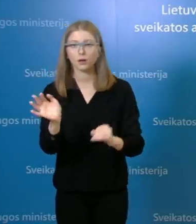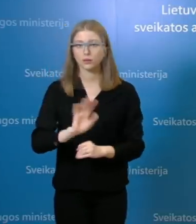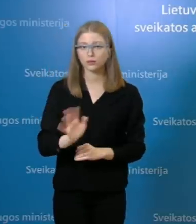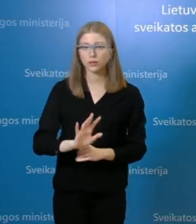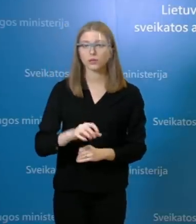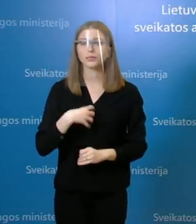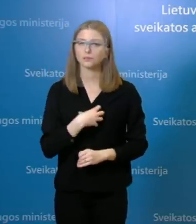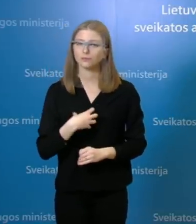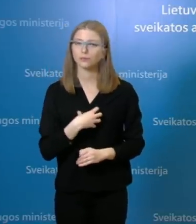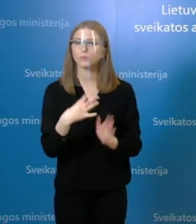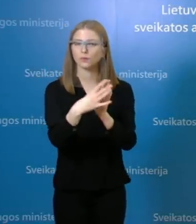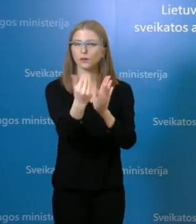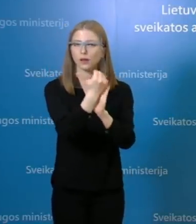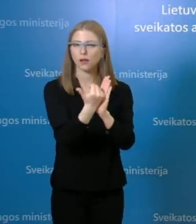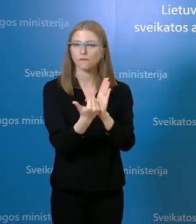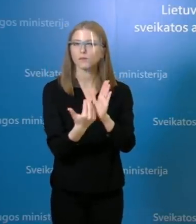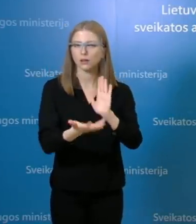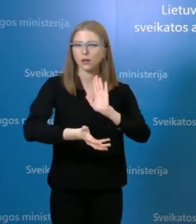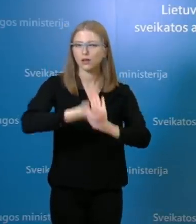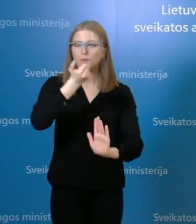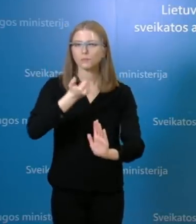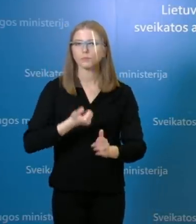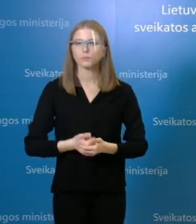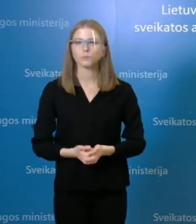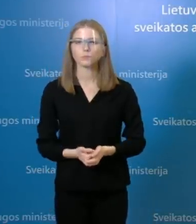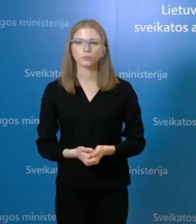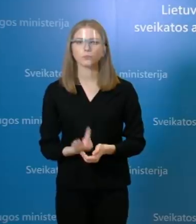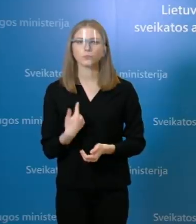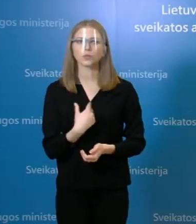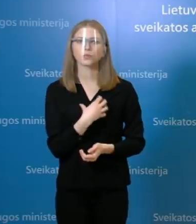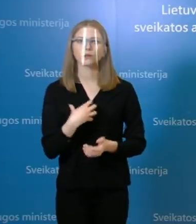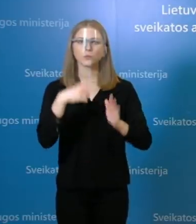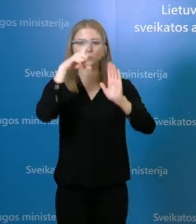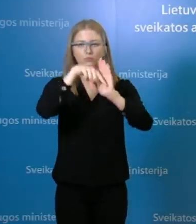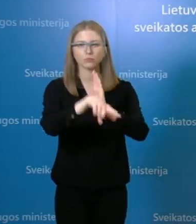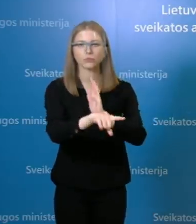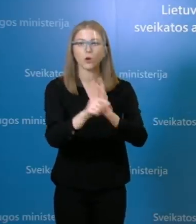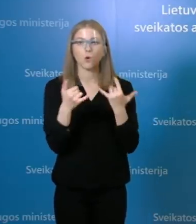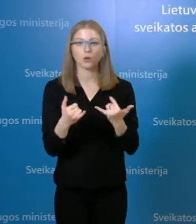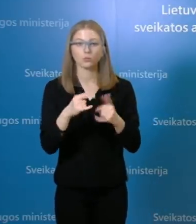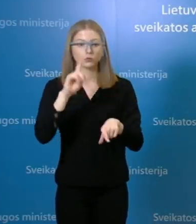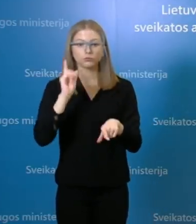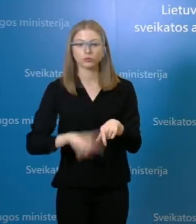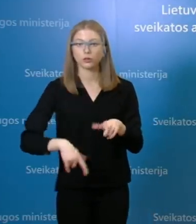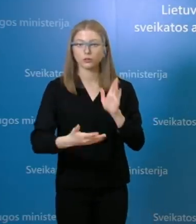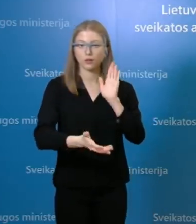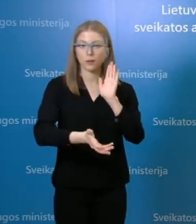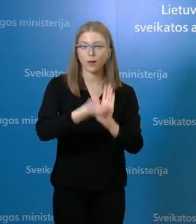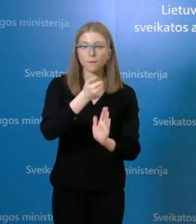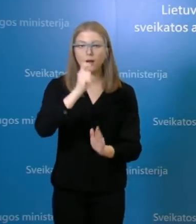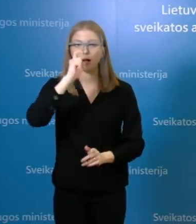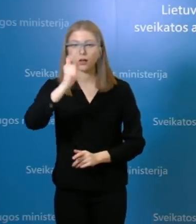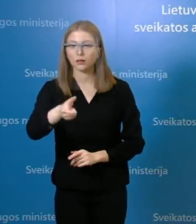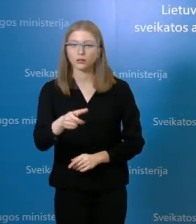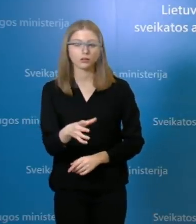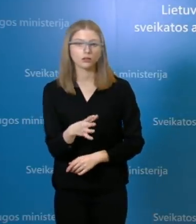na ir visos kitos svarbios epidemiologiškai aplinkybės dar tikrai turi būti išaiškintos, dėje taip greitai mes atsakyti, kokie